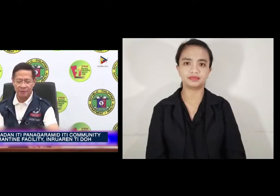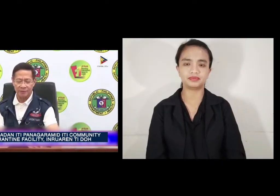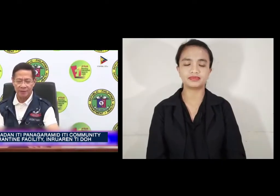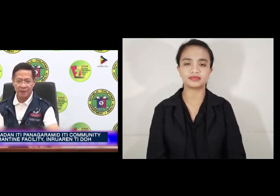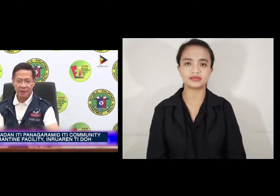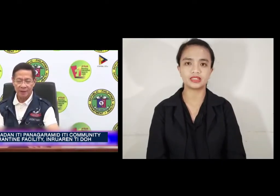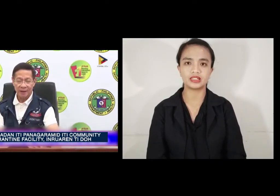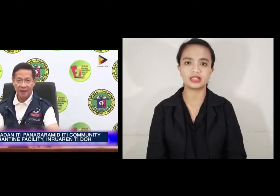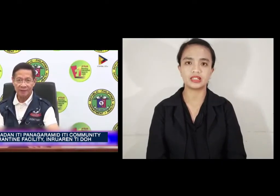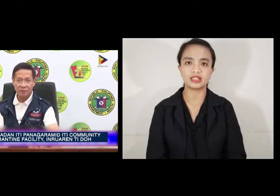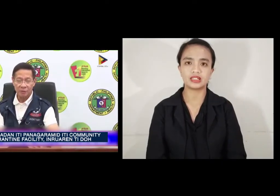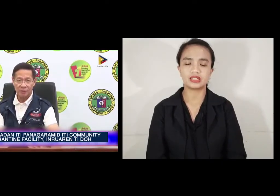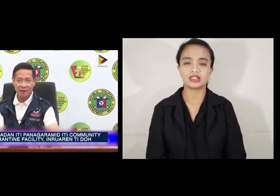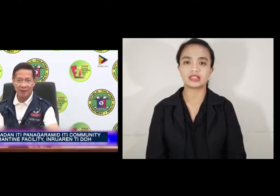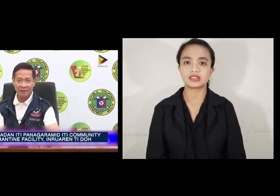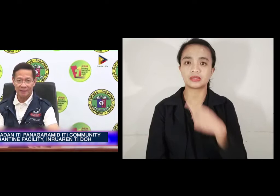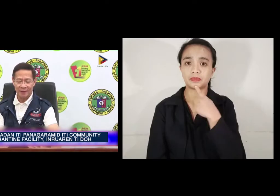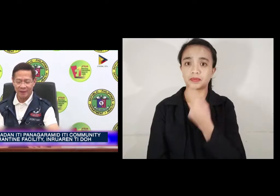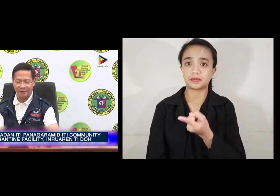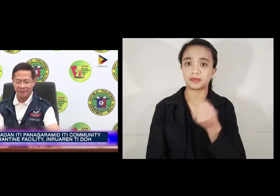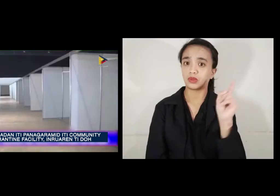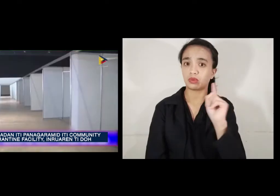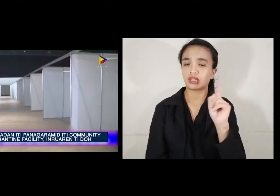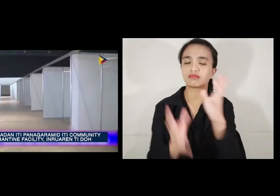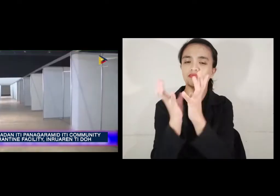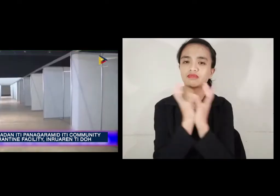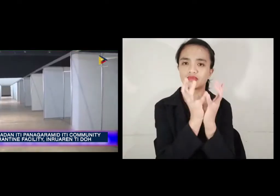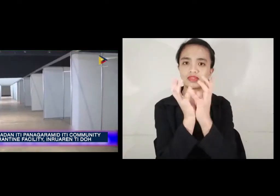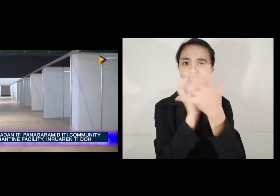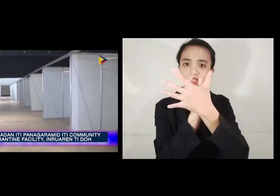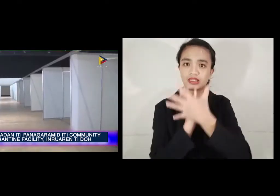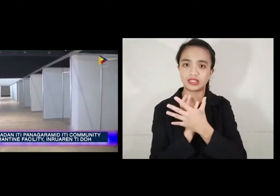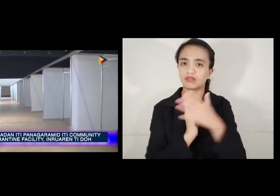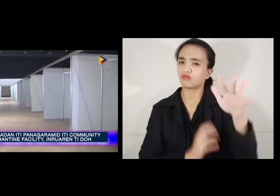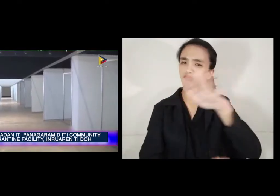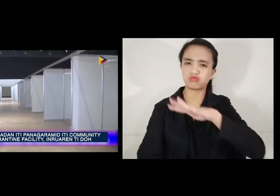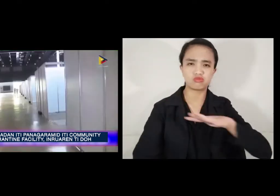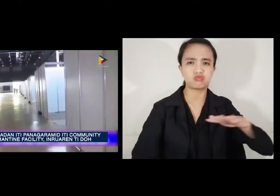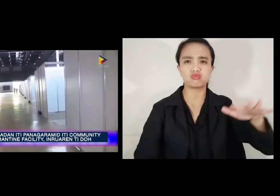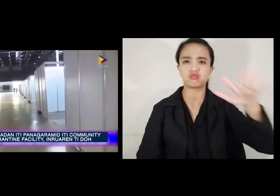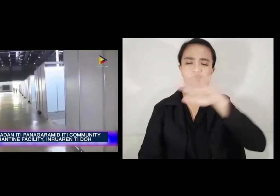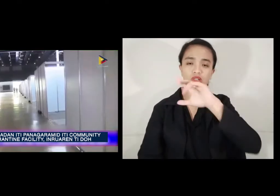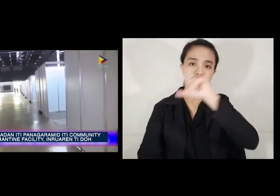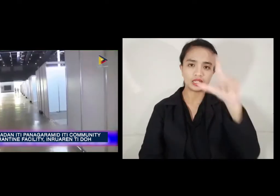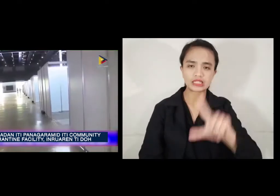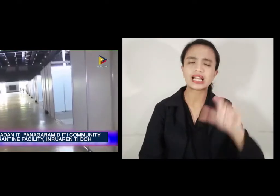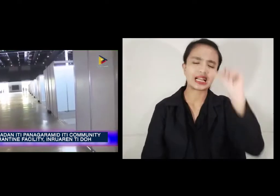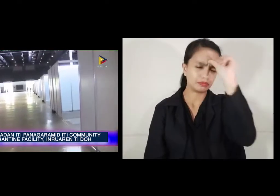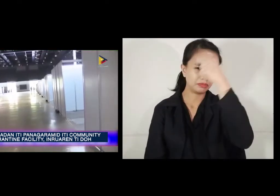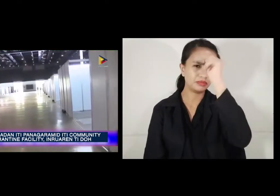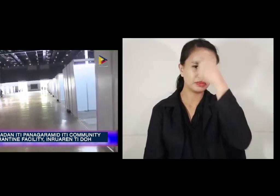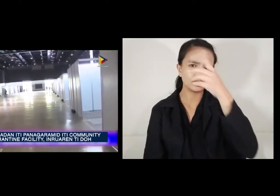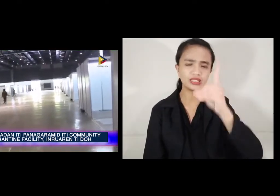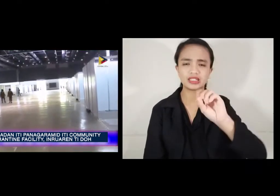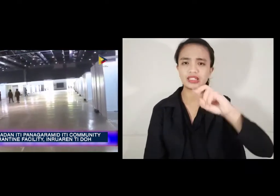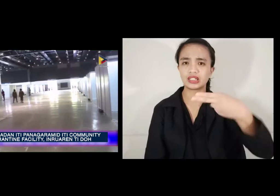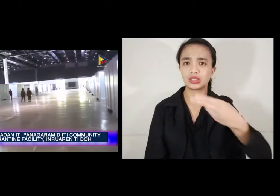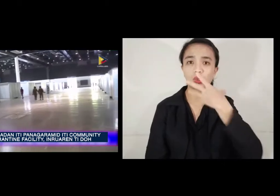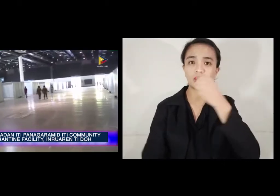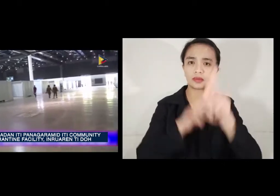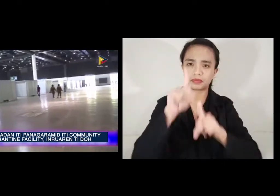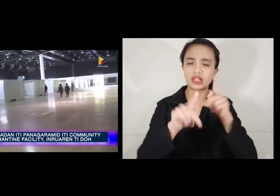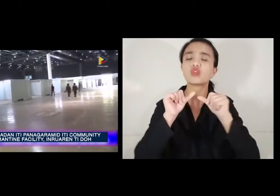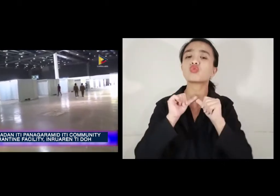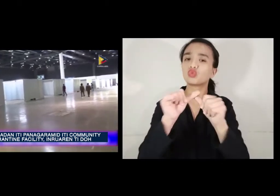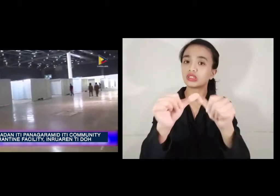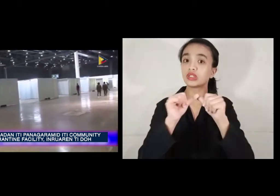kadagitoy. Mainaigmat iti nailalayon a community quarantine iti Intero a Luzon, nagpalagip man ti DOH kadagiti umili nga